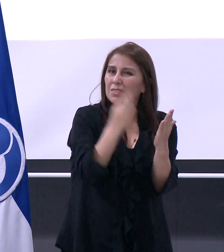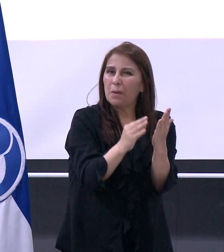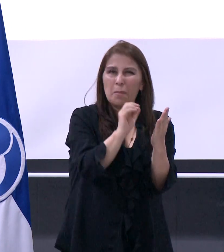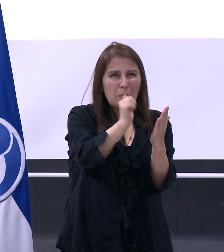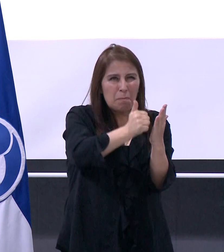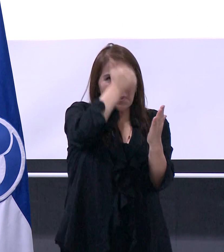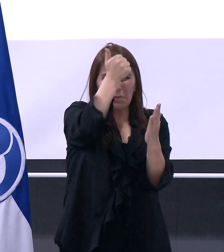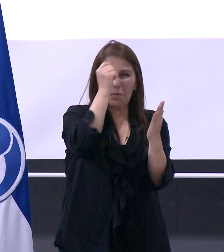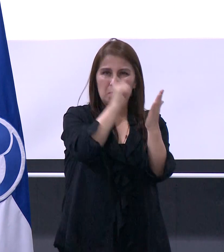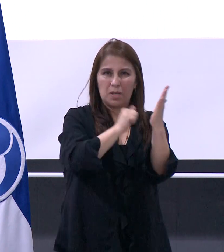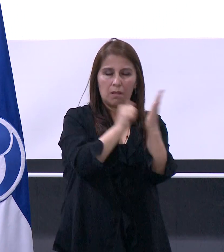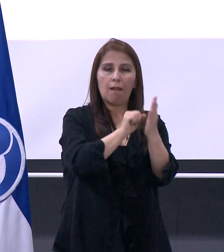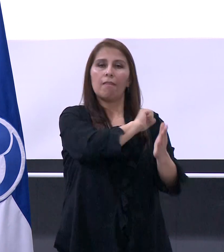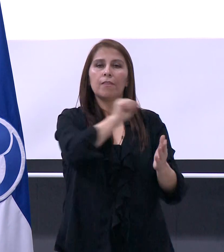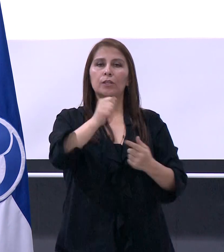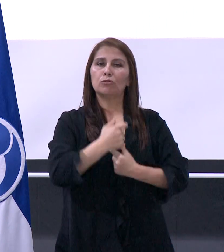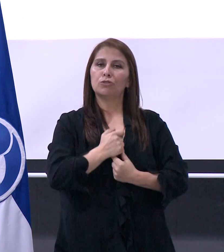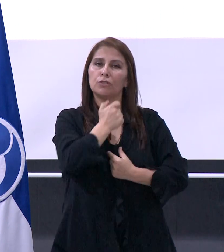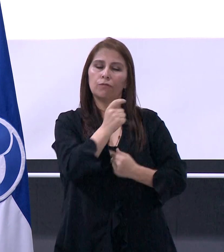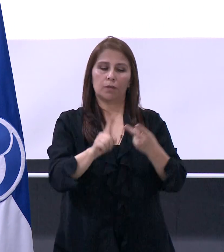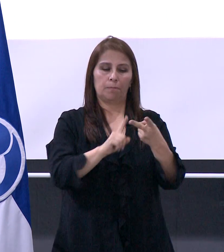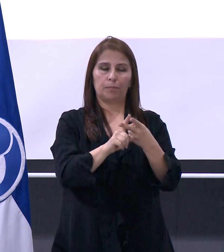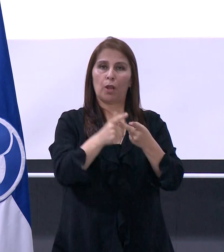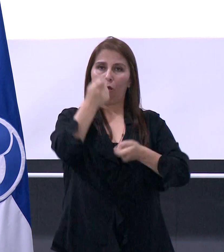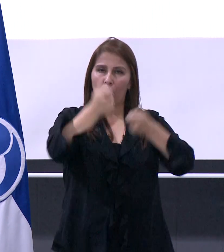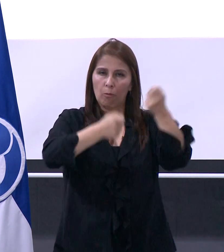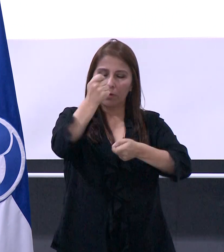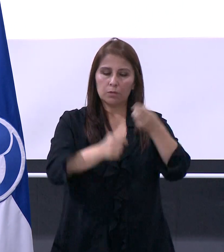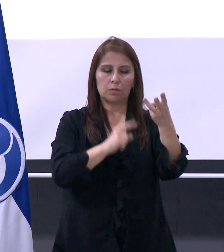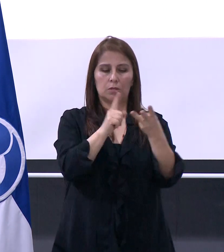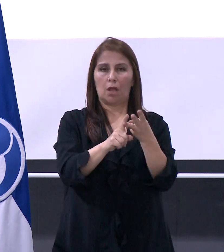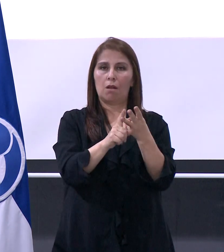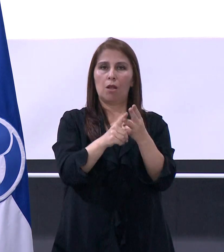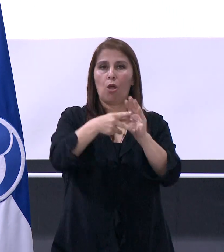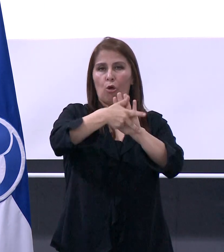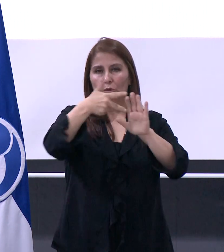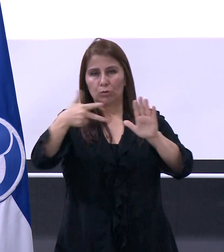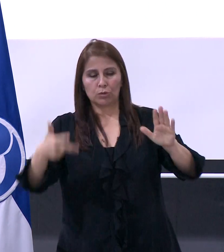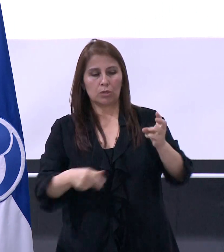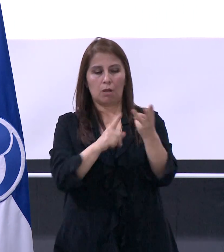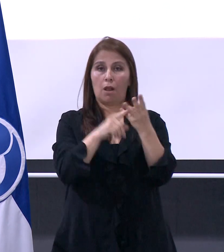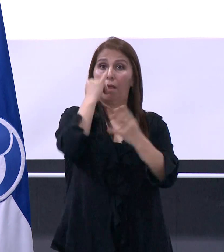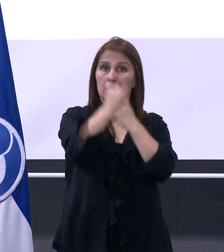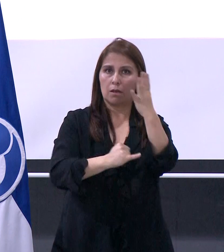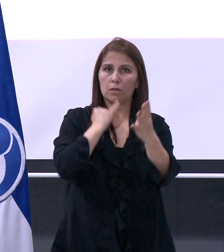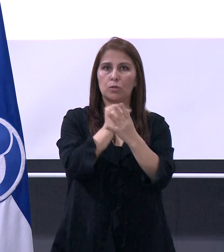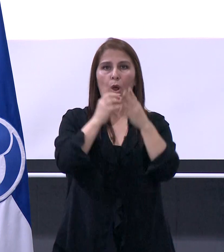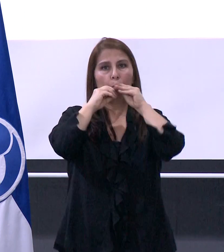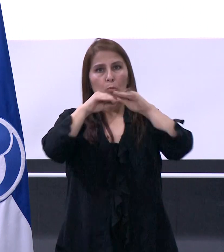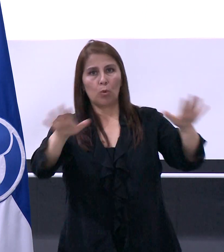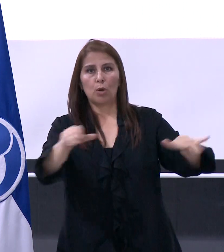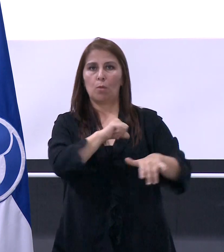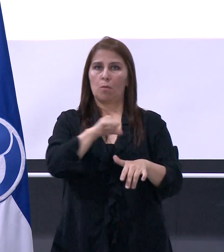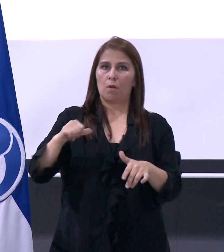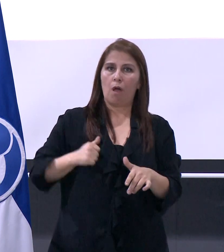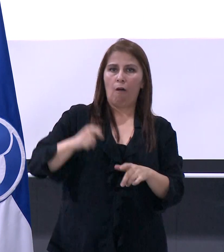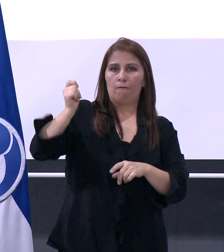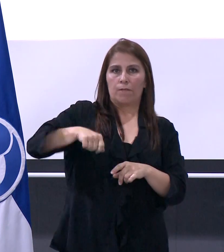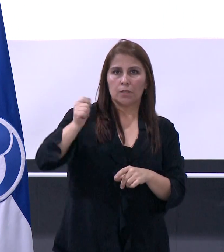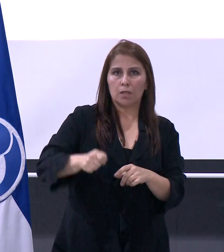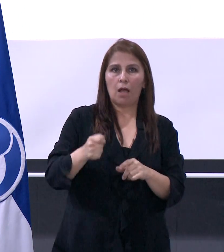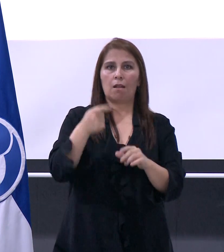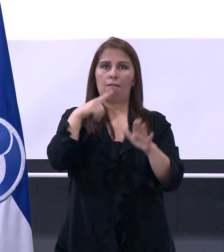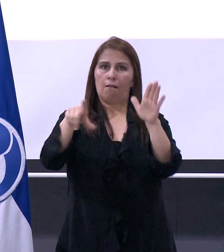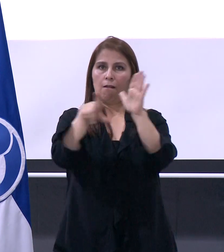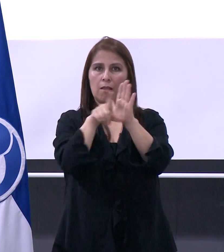materias de derecho civil comercial constitucional administrativo internacional público privado fiscal penal